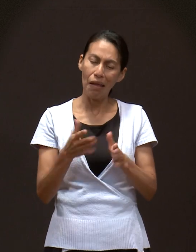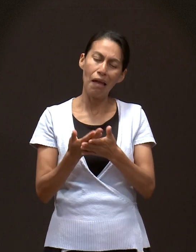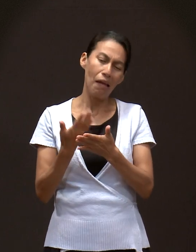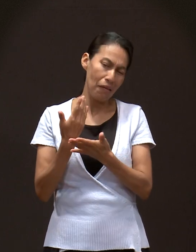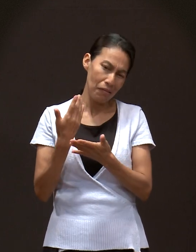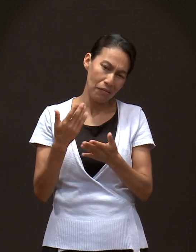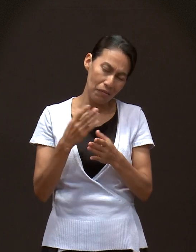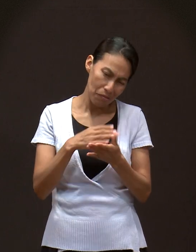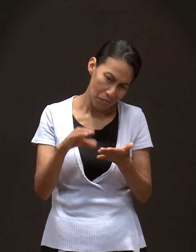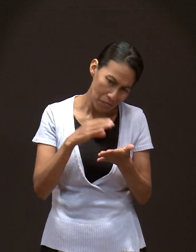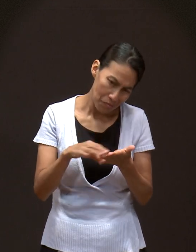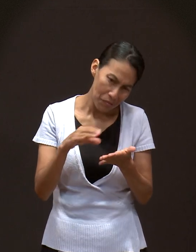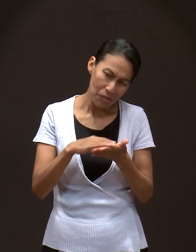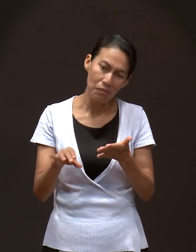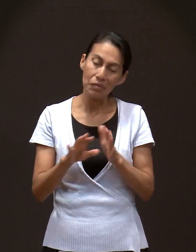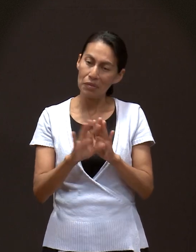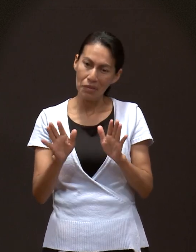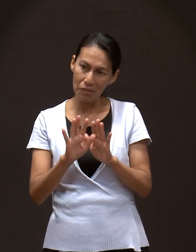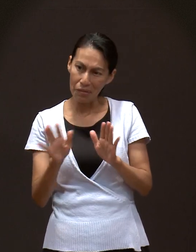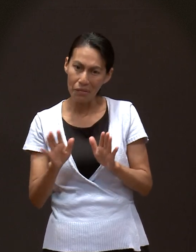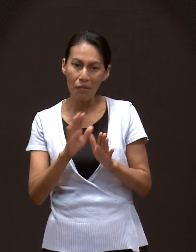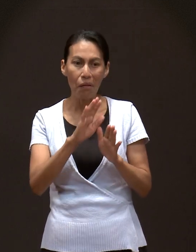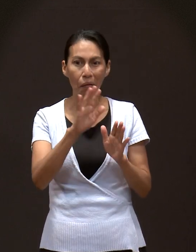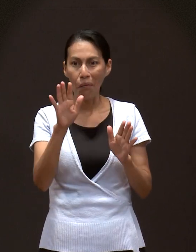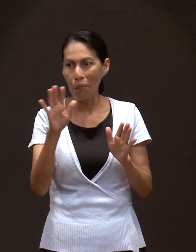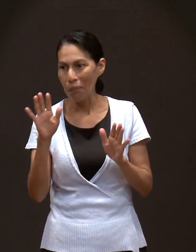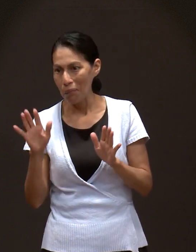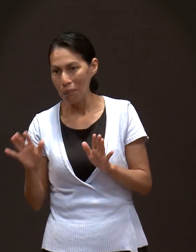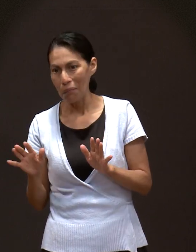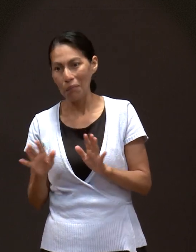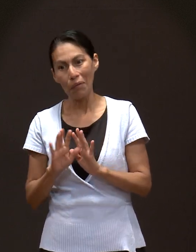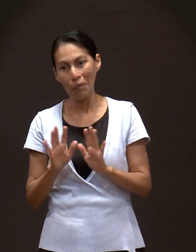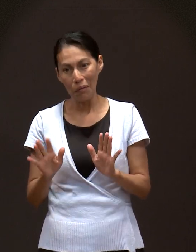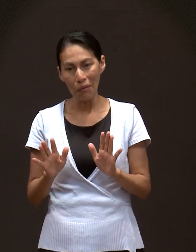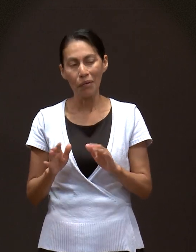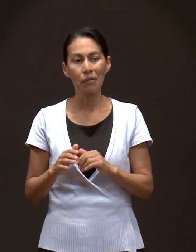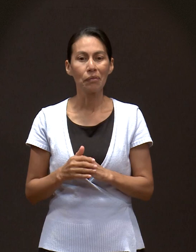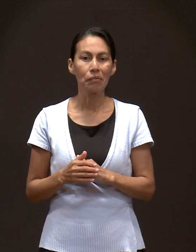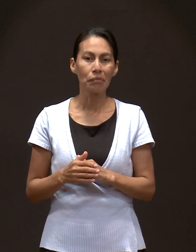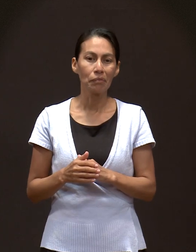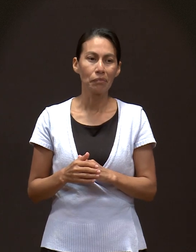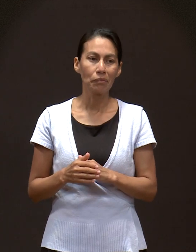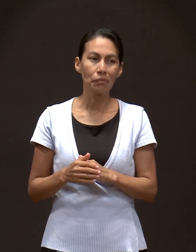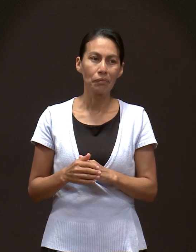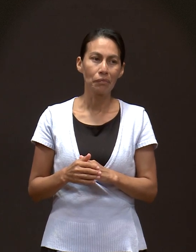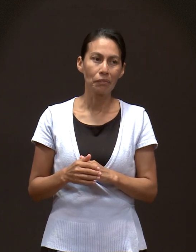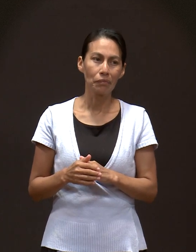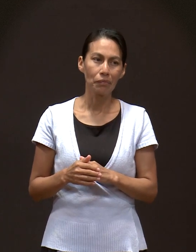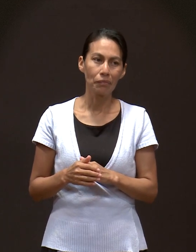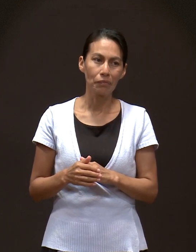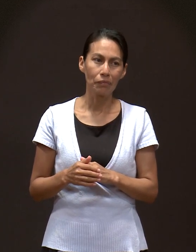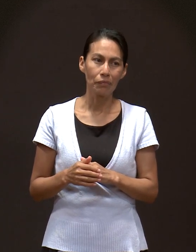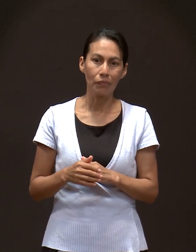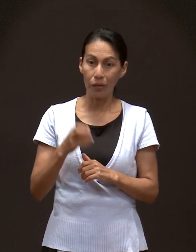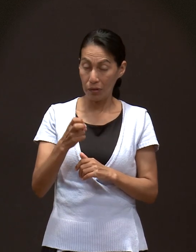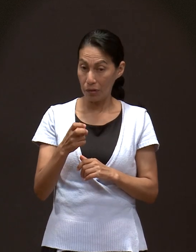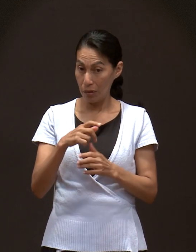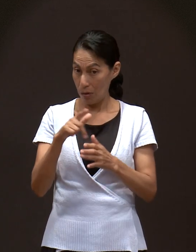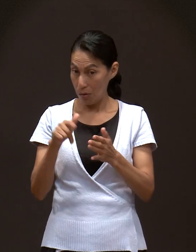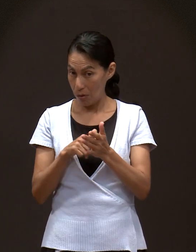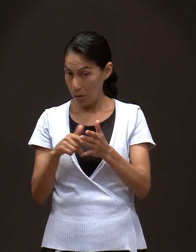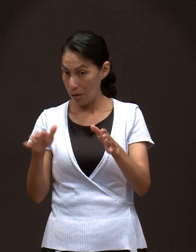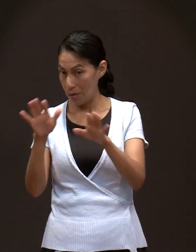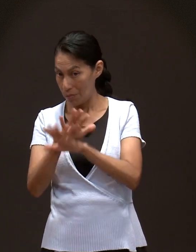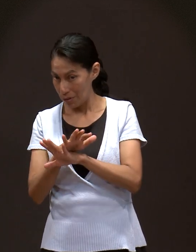pasada, ya te compramos, ya, pues ya, todo el mundo ya no. Y te cambiaron de